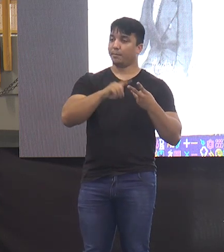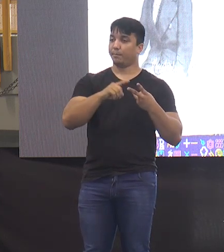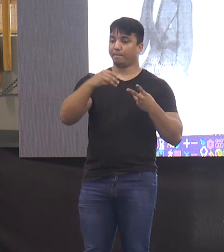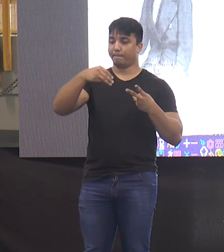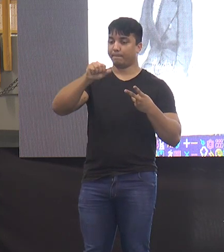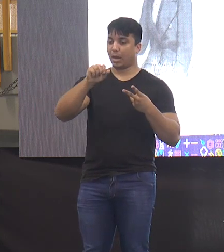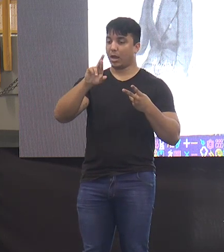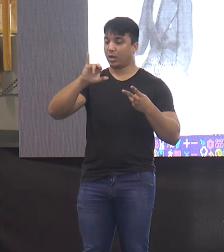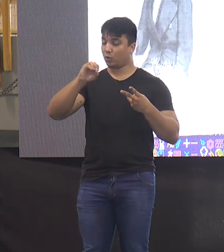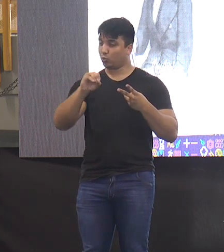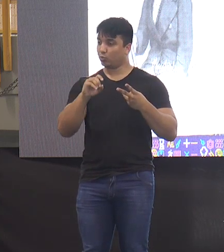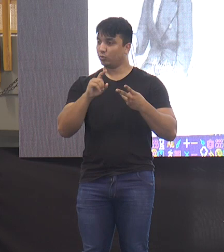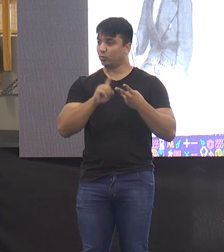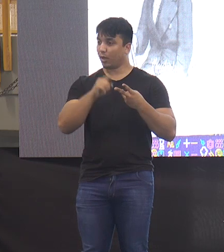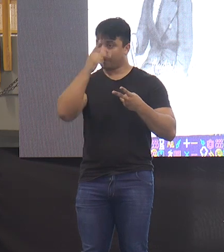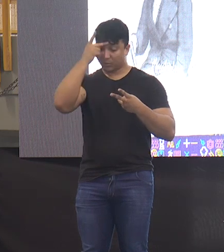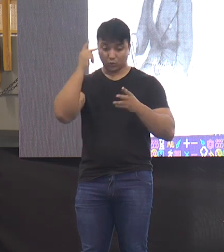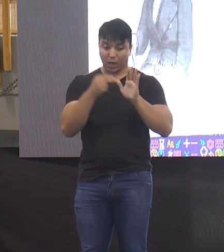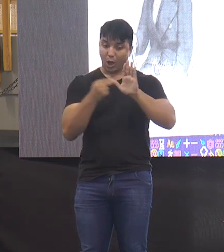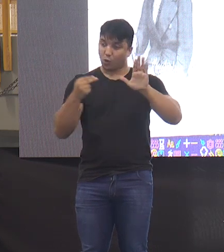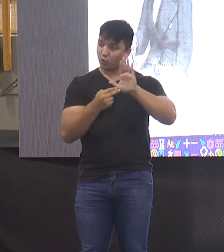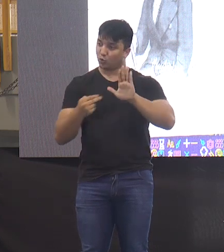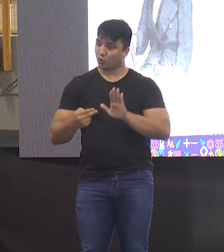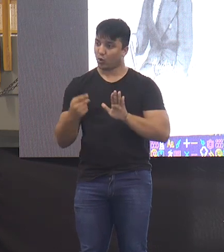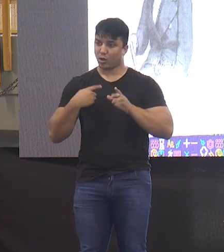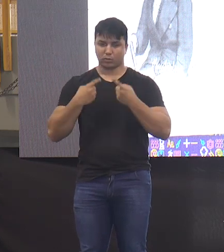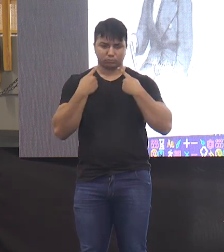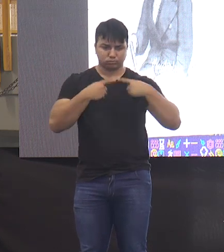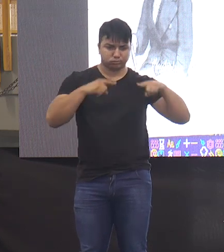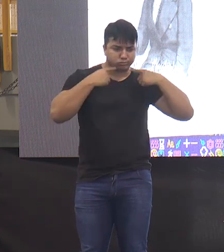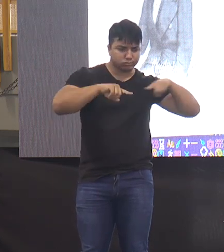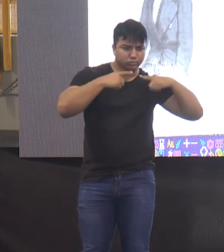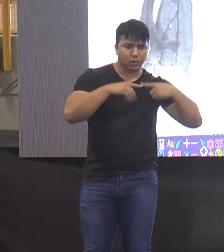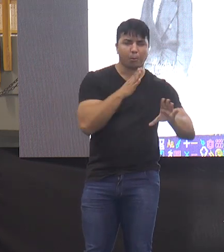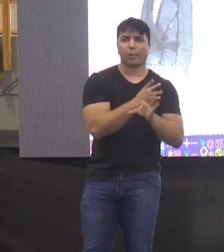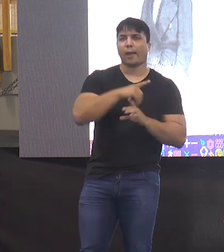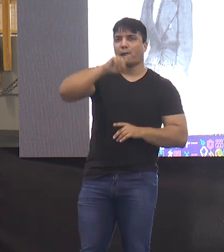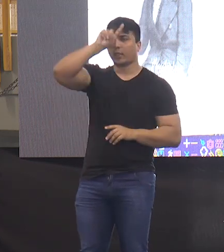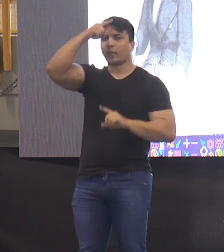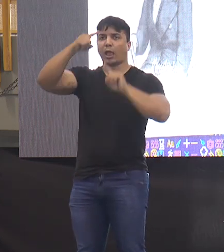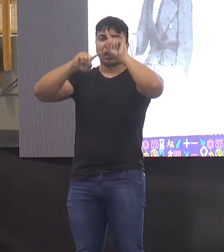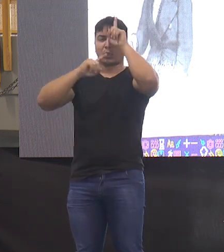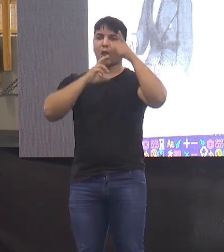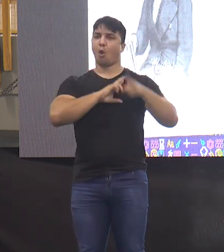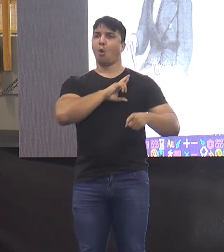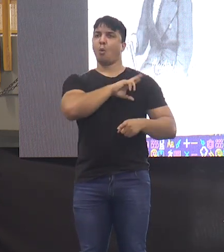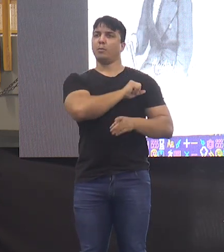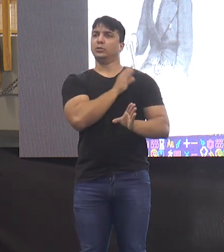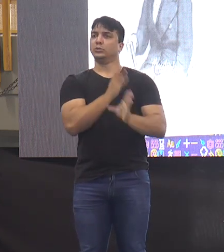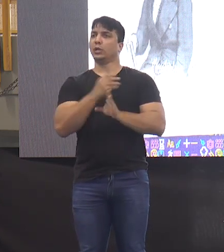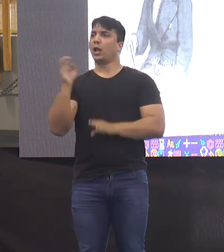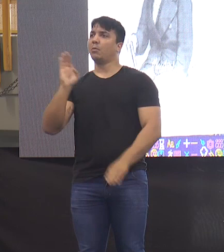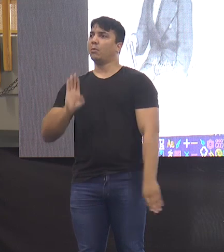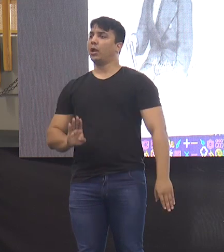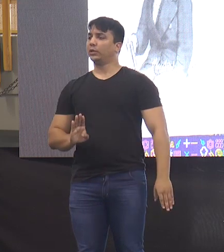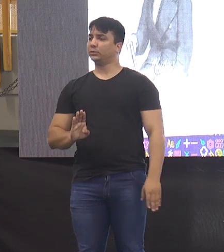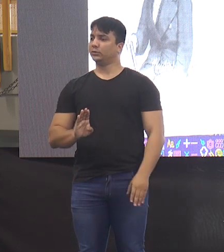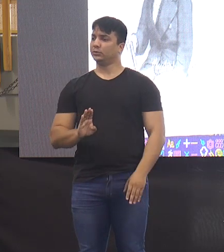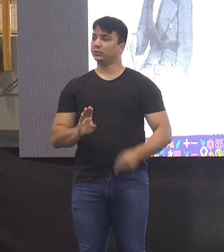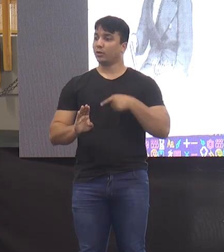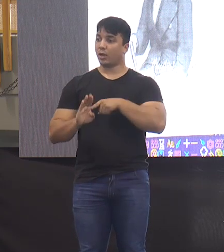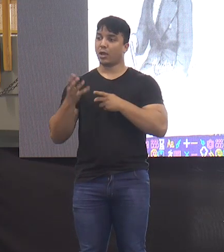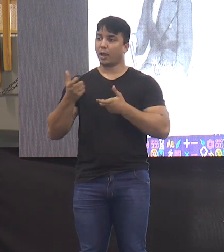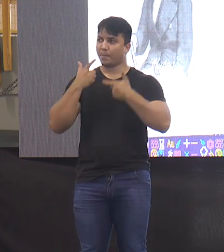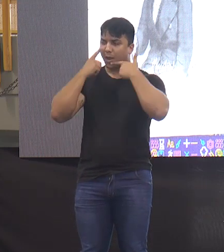romantismo. Os modernistas vão criticar muito esse processo de idealização romântica. Eles